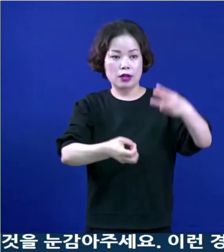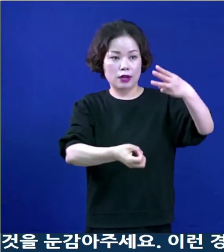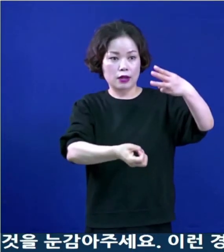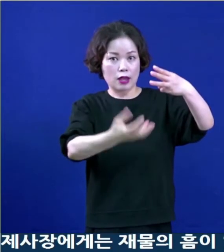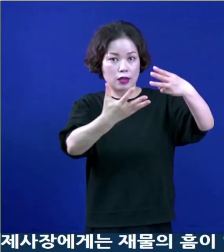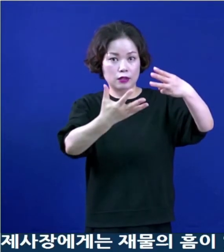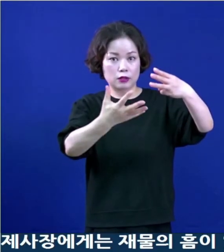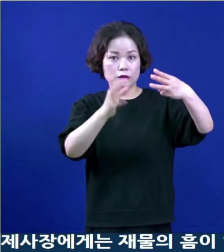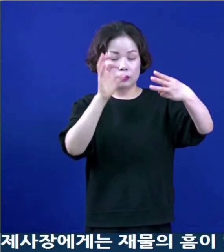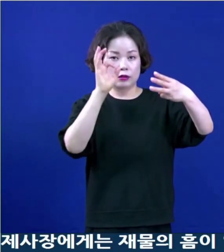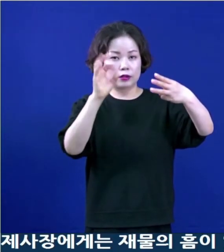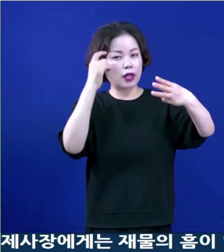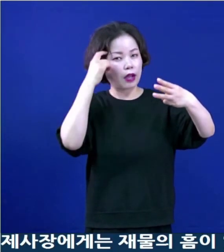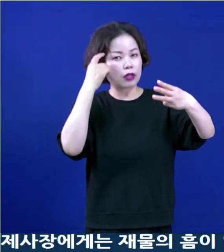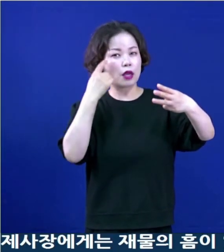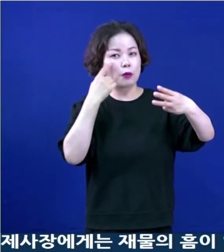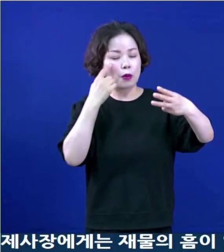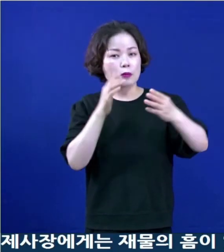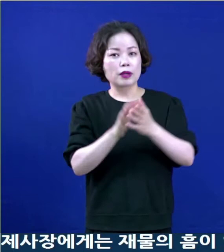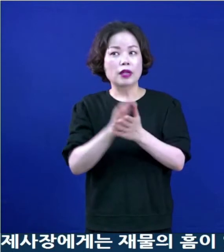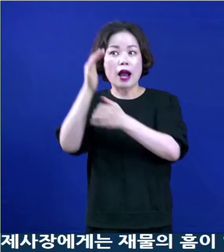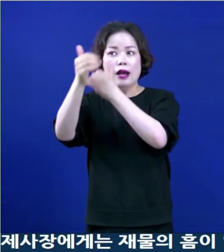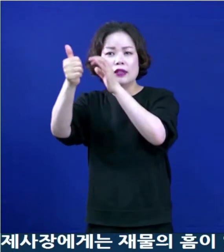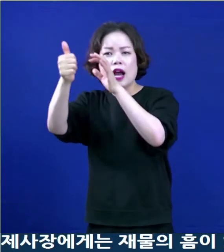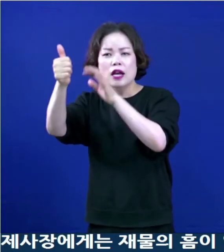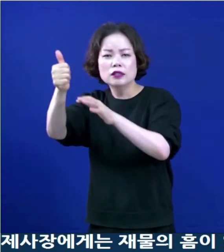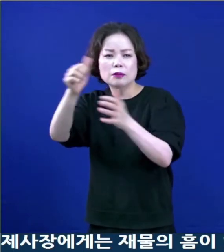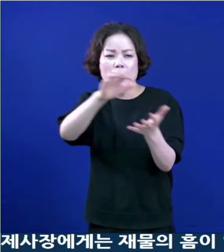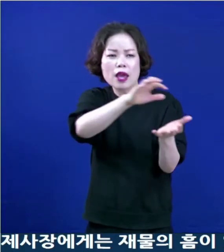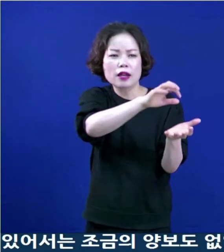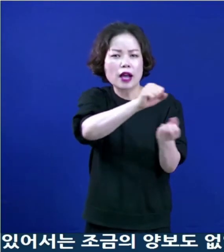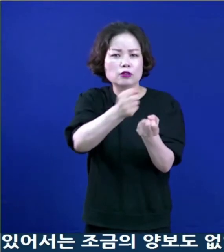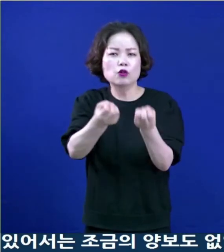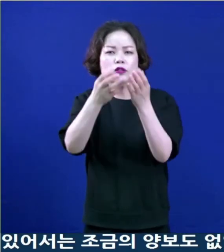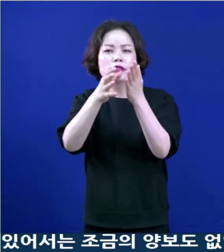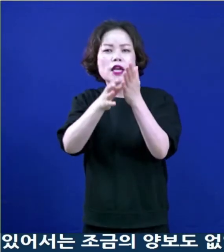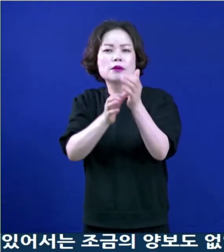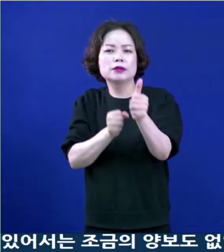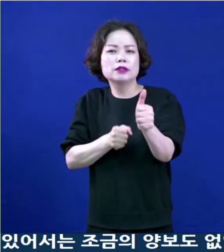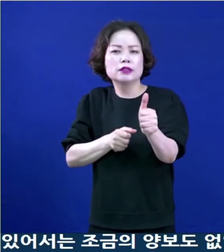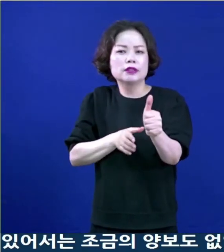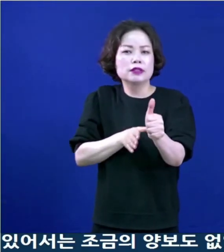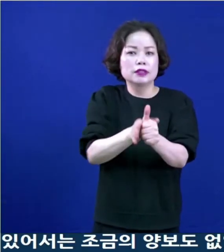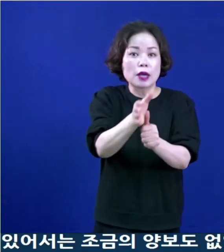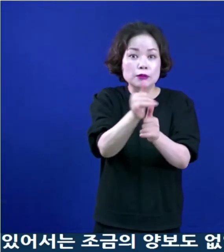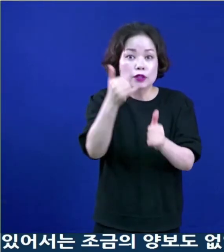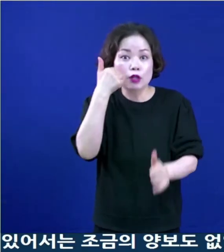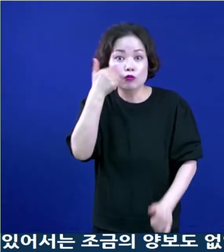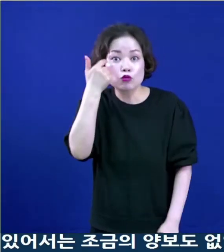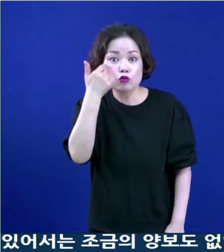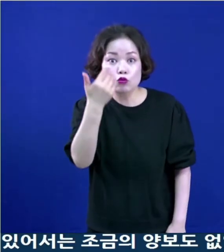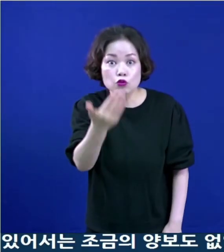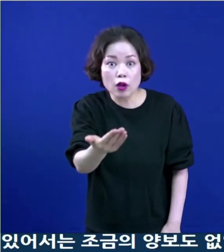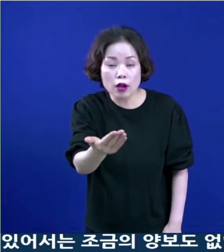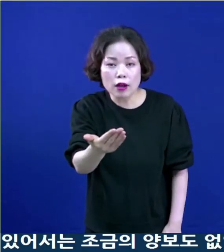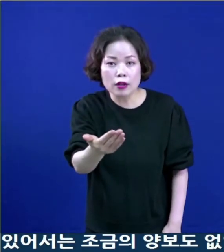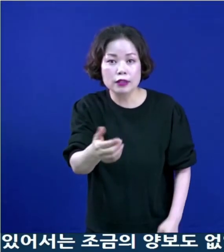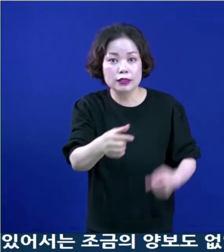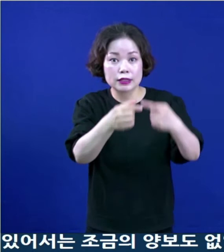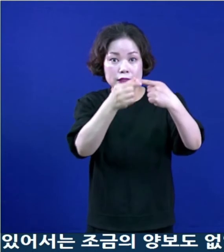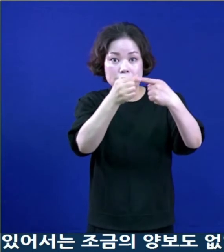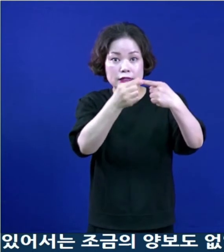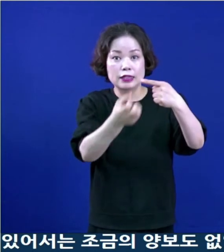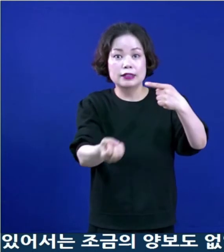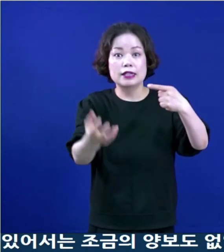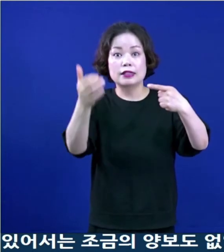보십시다. 하나님 앞에 가져온 제물을 잡는 사람은 누구입니까? 1번